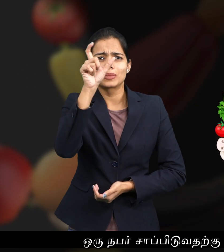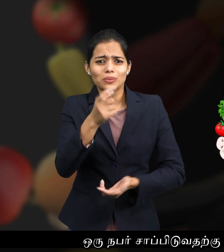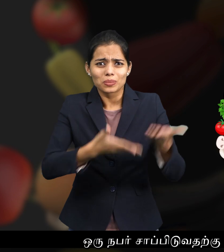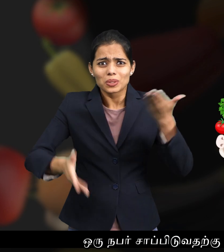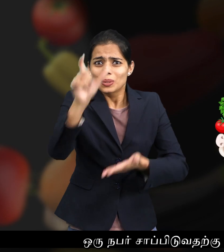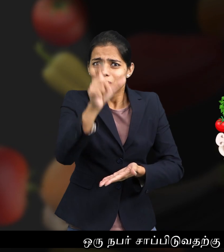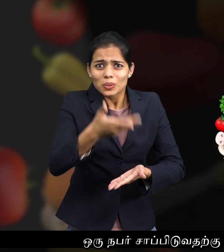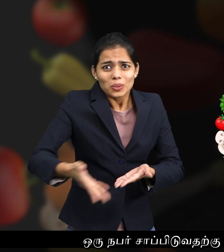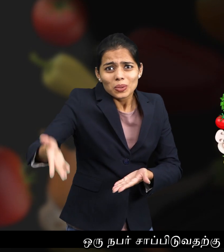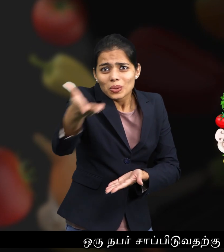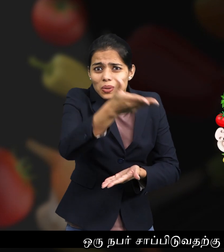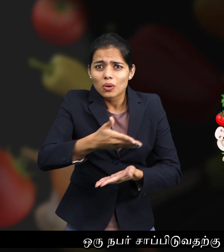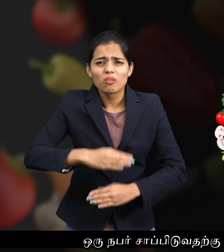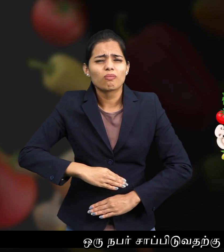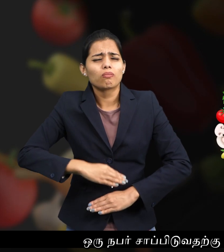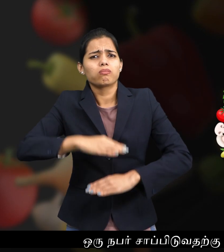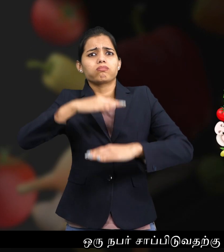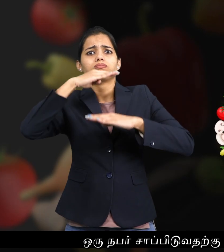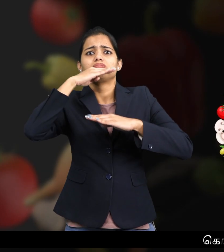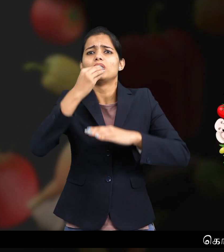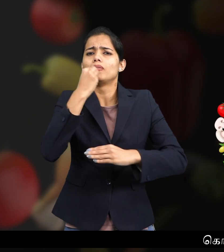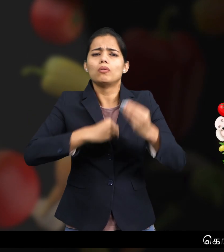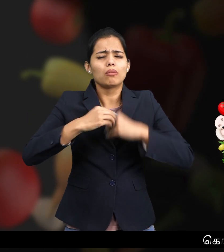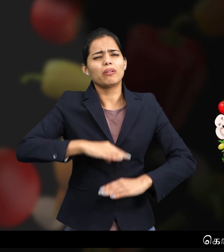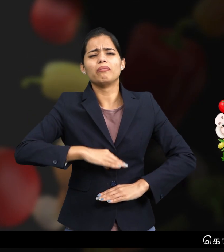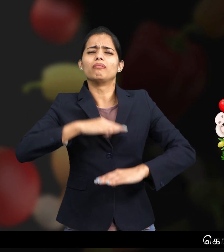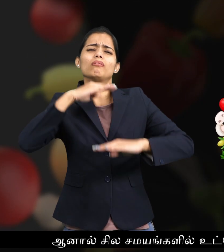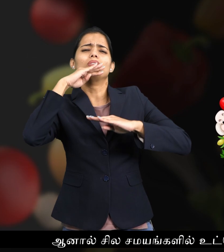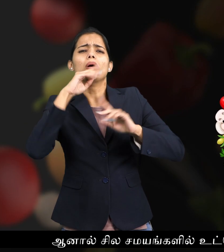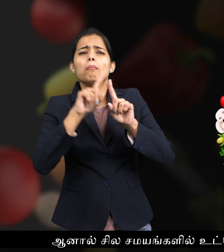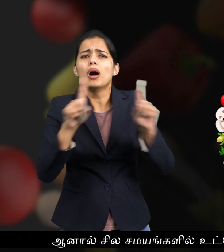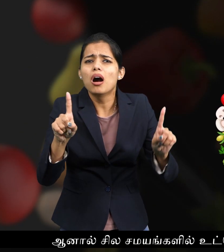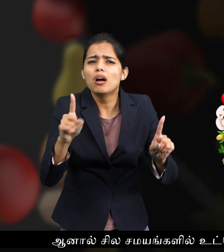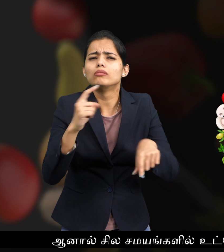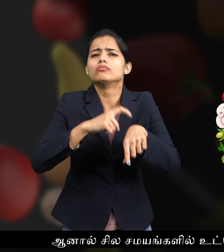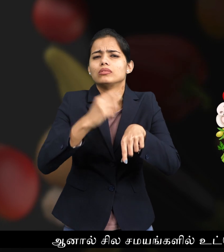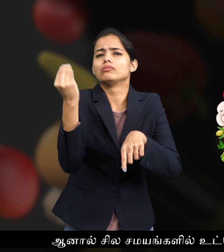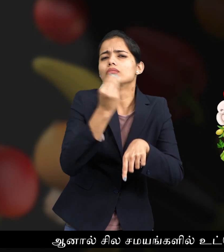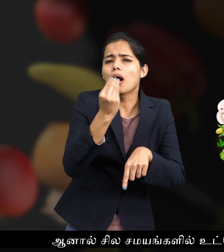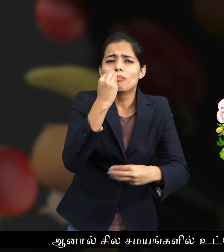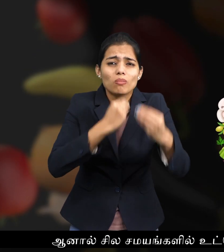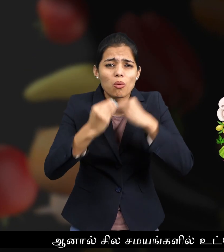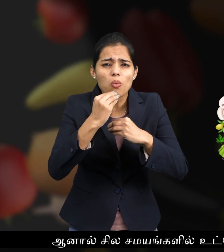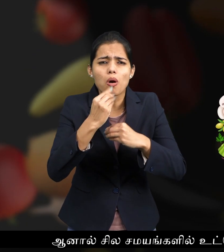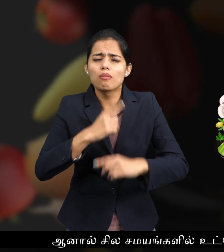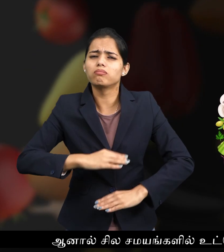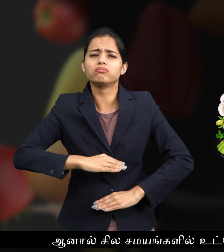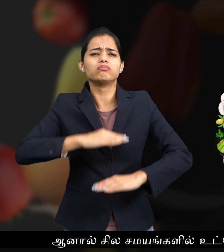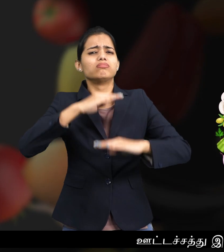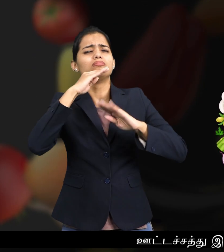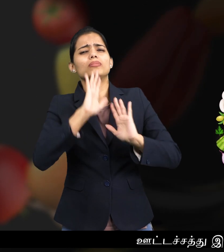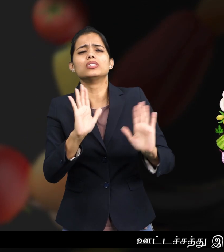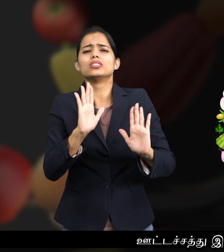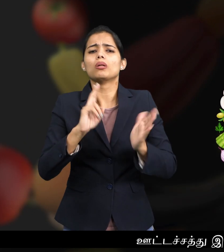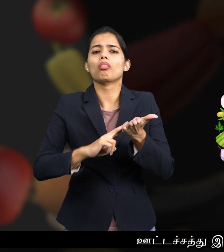ஒரு நபர் சாப்பிடுவதற்கு போதுமான உணவை எடுத்துக்கொள்கிறார். ஆனால் சில சமயங்களில் உட்கொள்ளும் உணவில் ஒரு